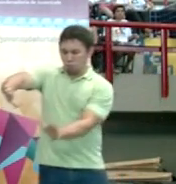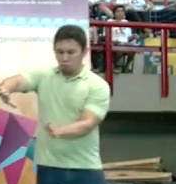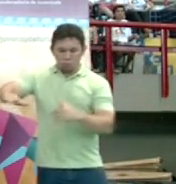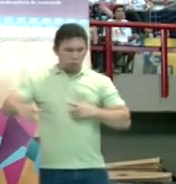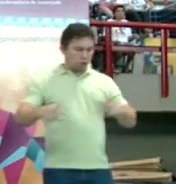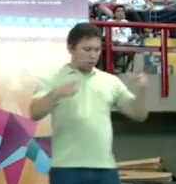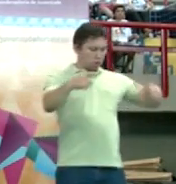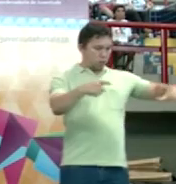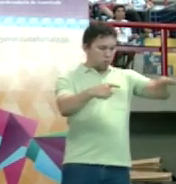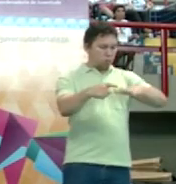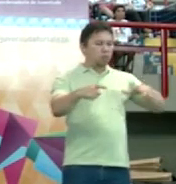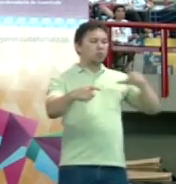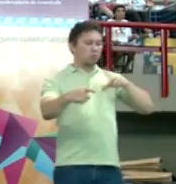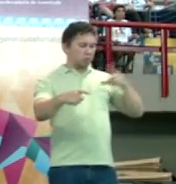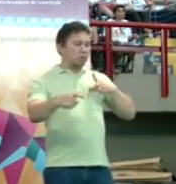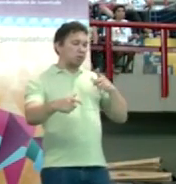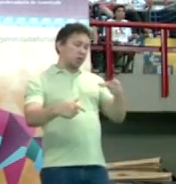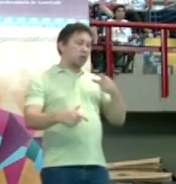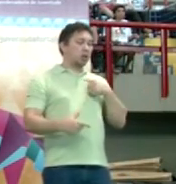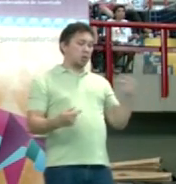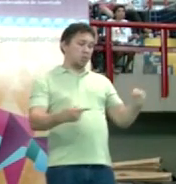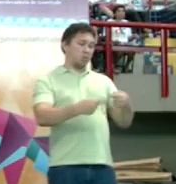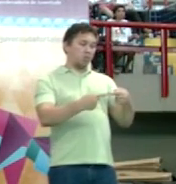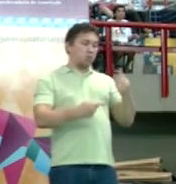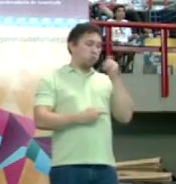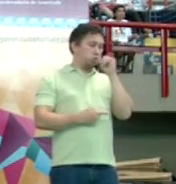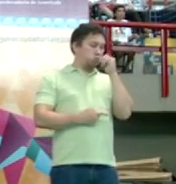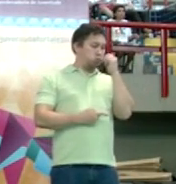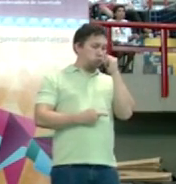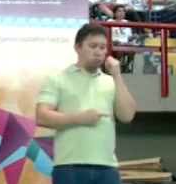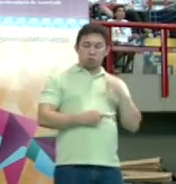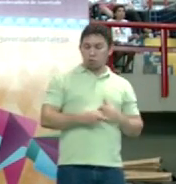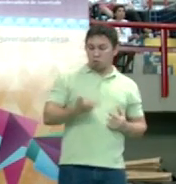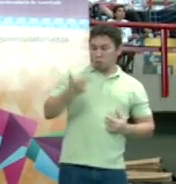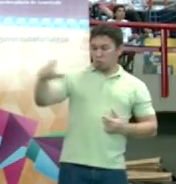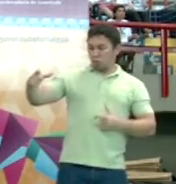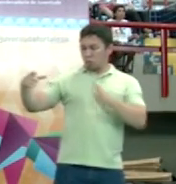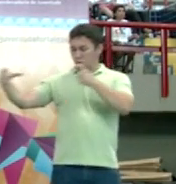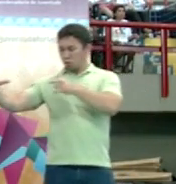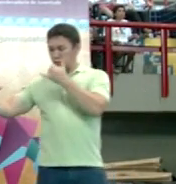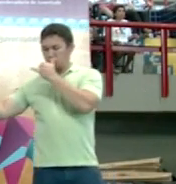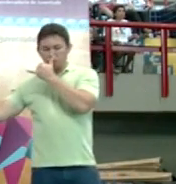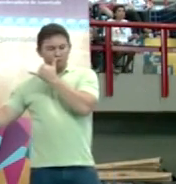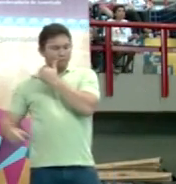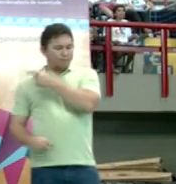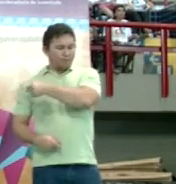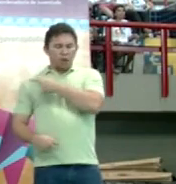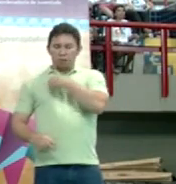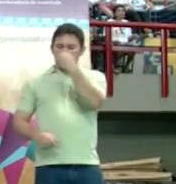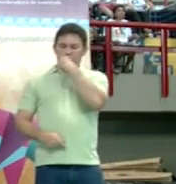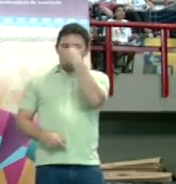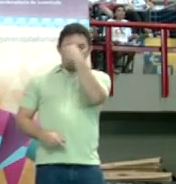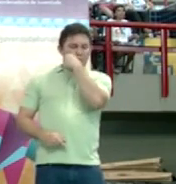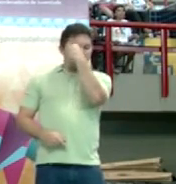certo potencial elétrico, e eu tenho outro que tem um potencial elétrico menor,